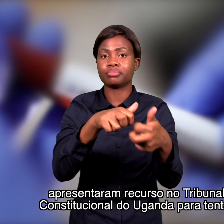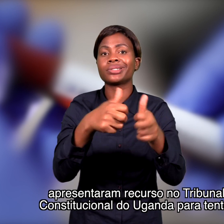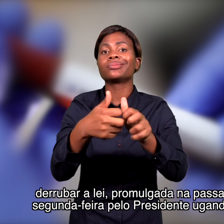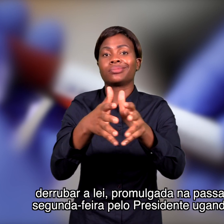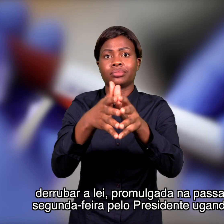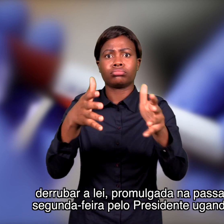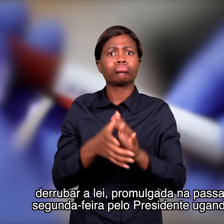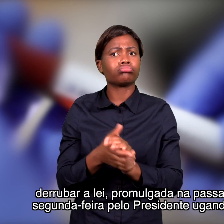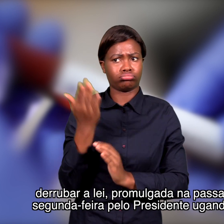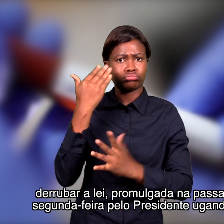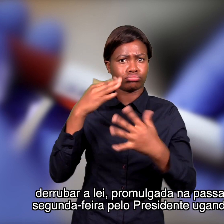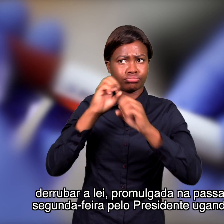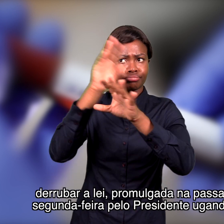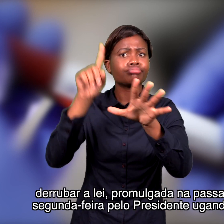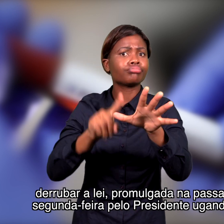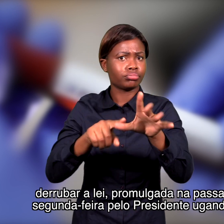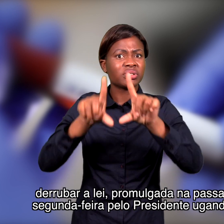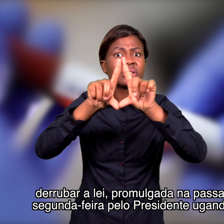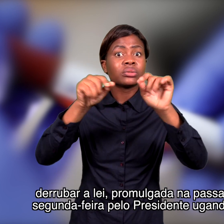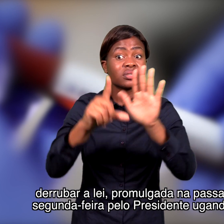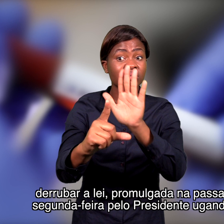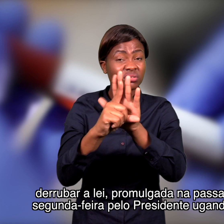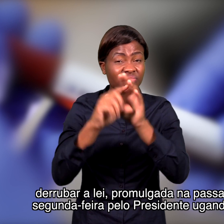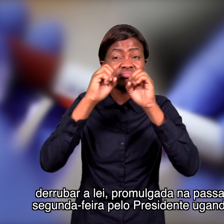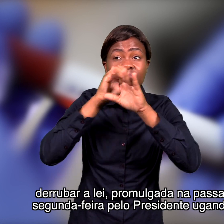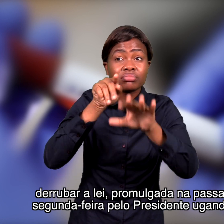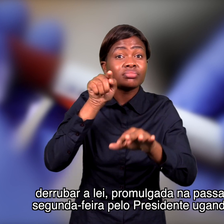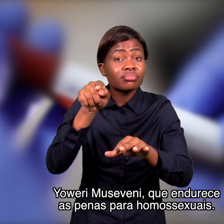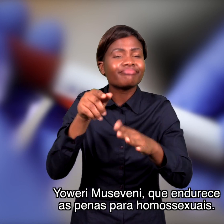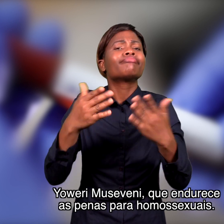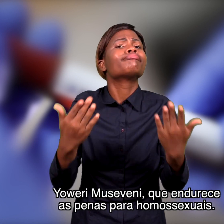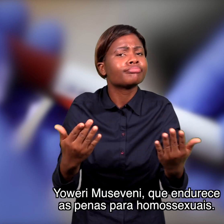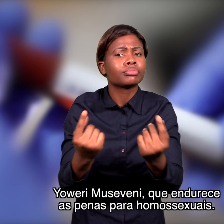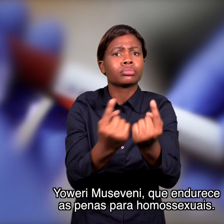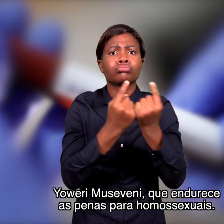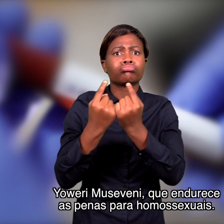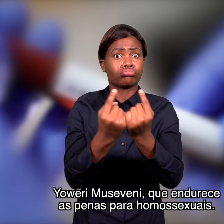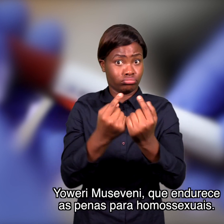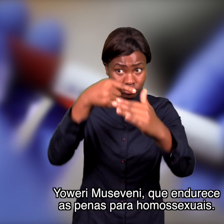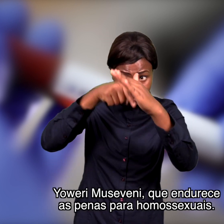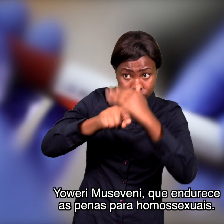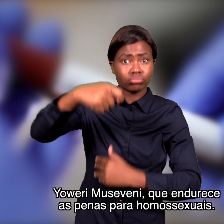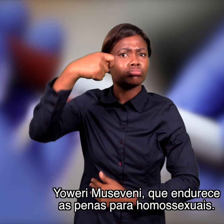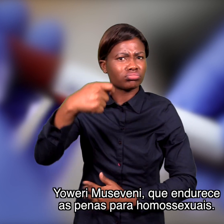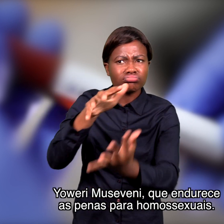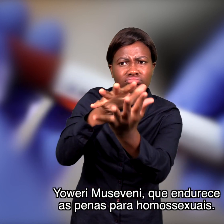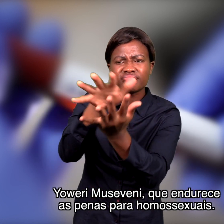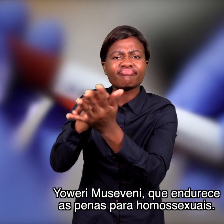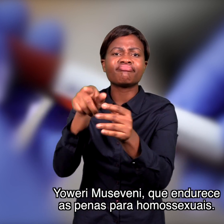tentar derrubar a lei promulgada na passada segunda-feira pelo presidente ugandês, Yoweri Museveni, que endurece as penas